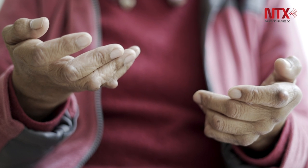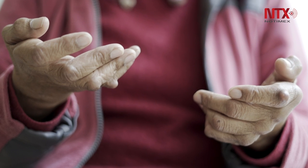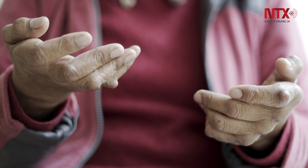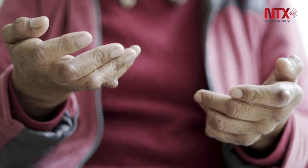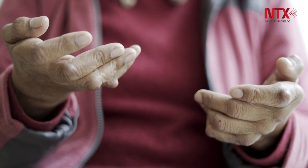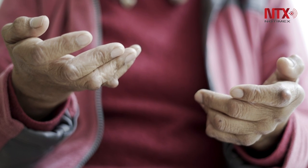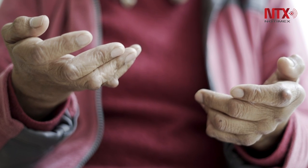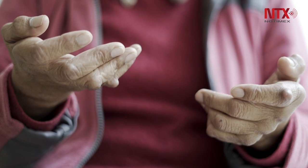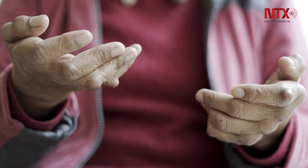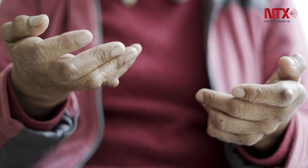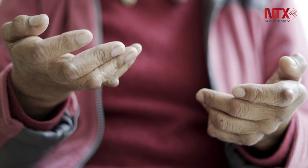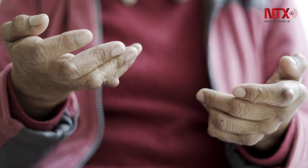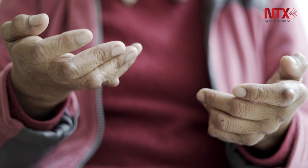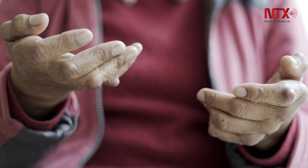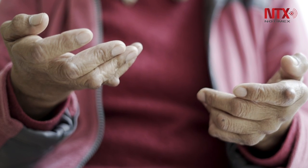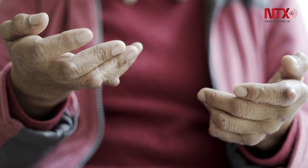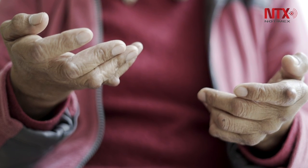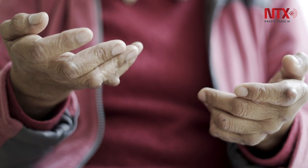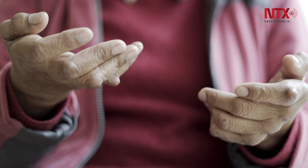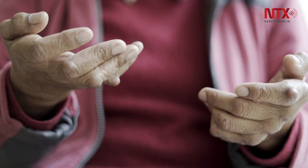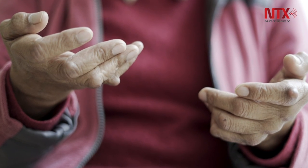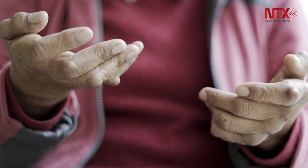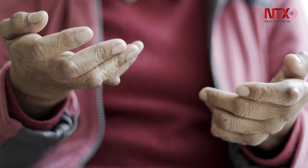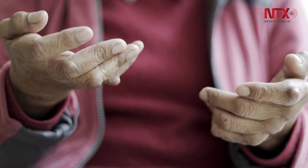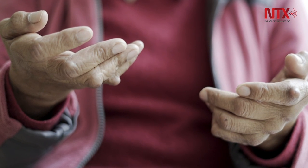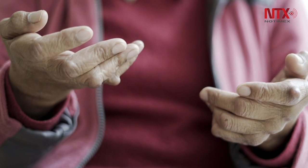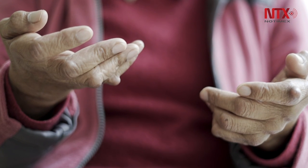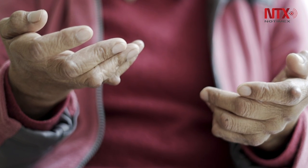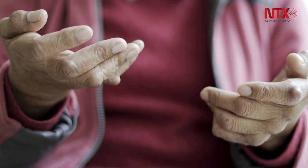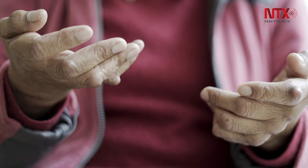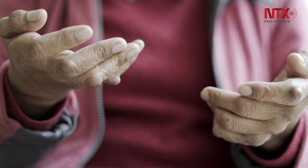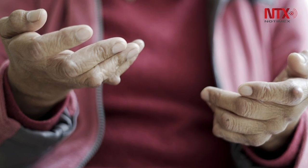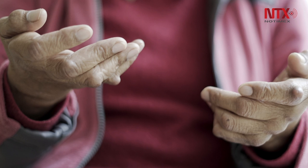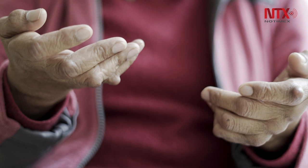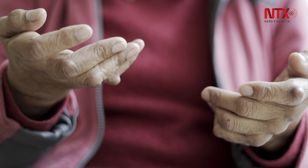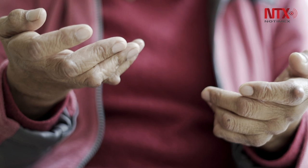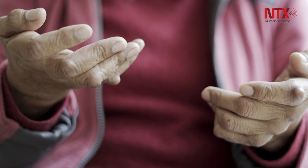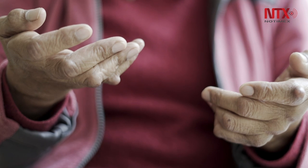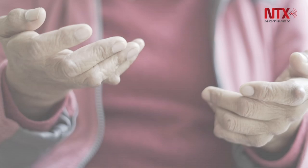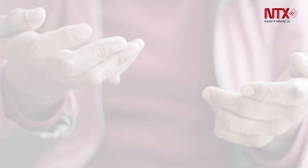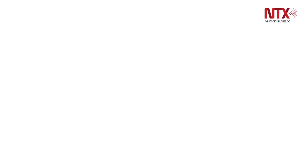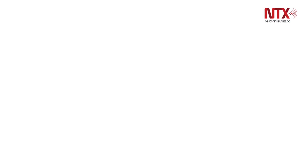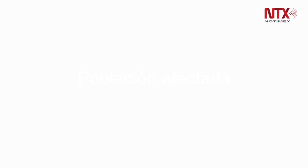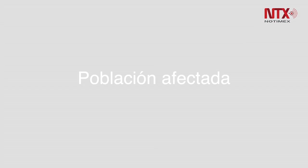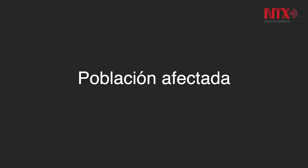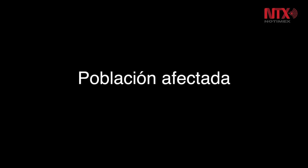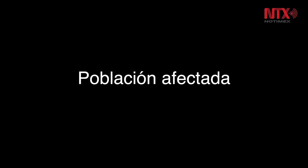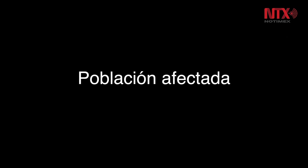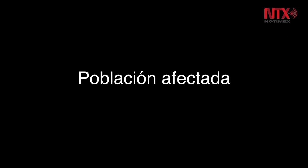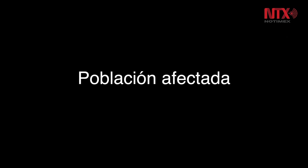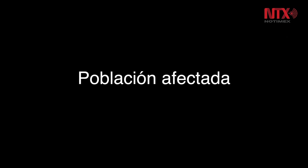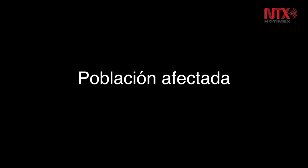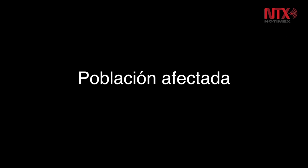y ayudan a que el paciente no caiga en una limitación funcional o en una deformidad.